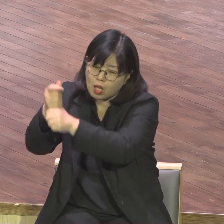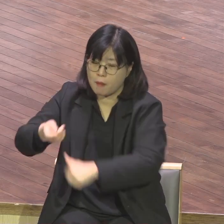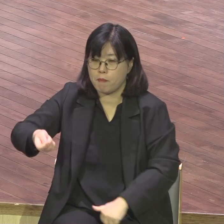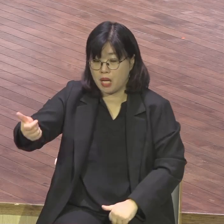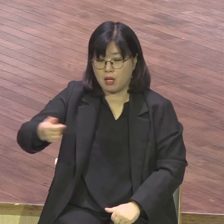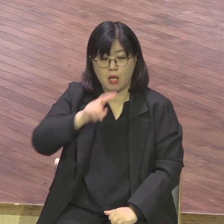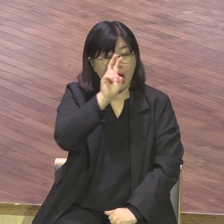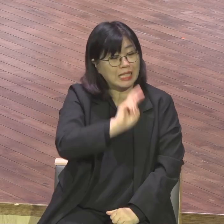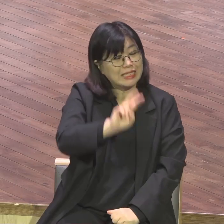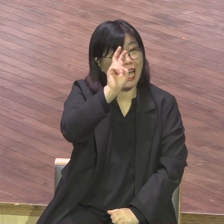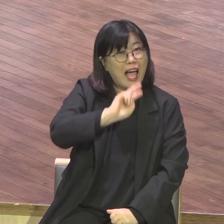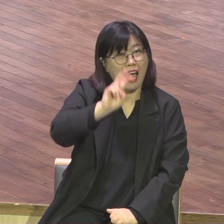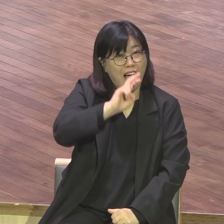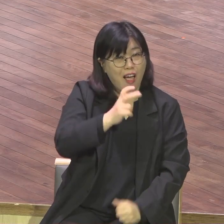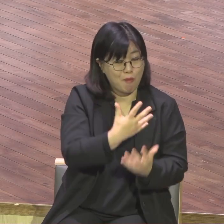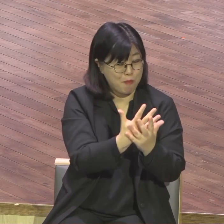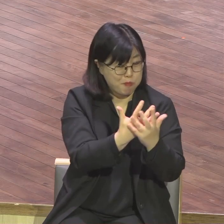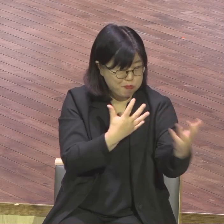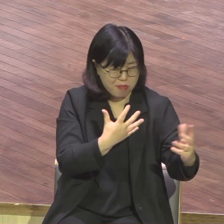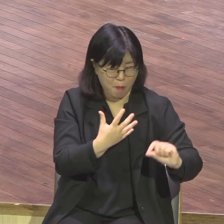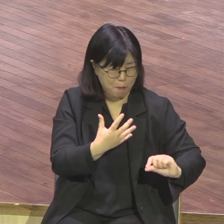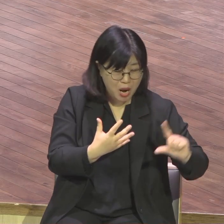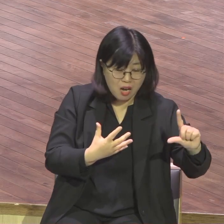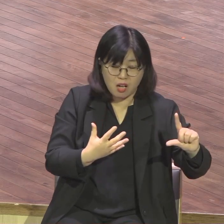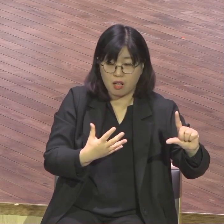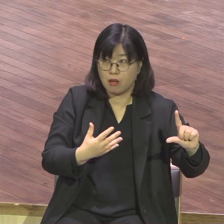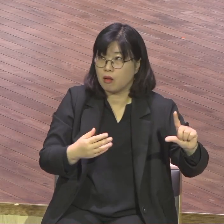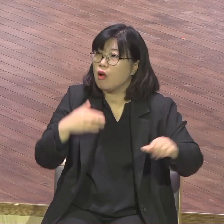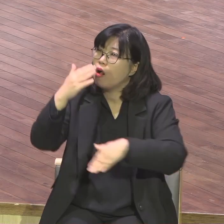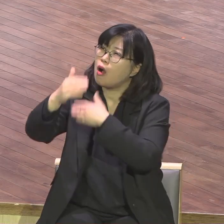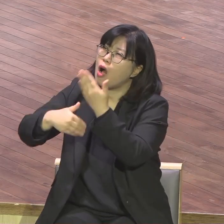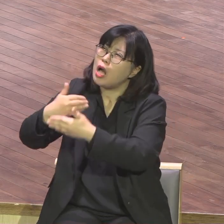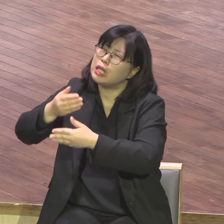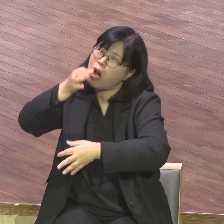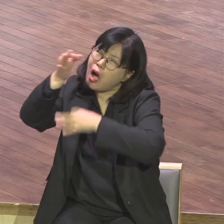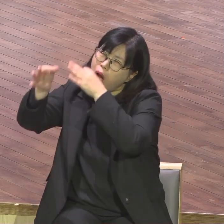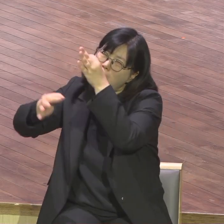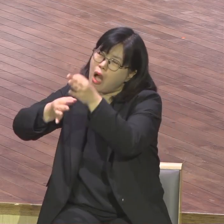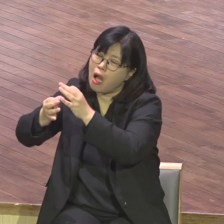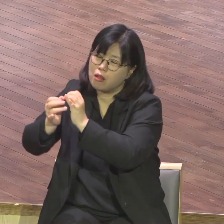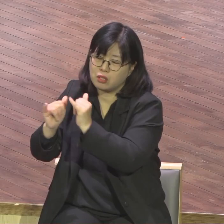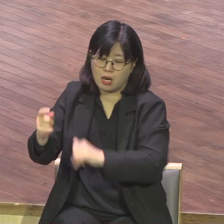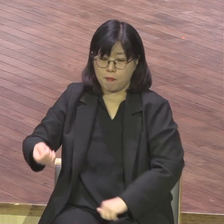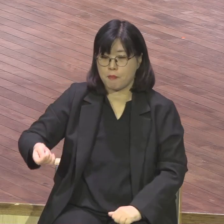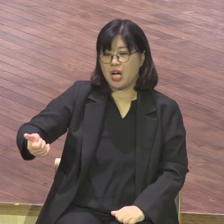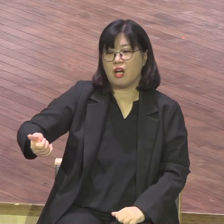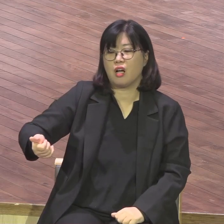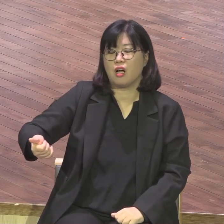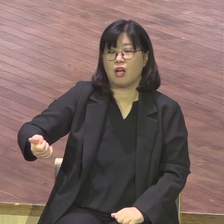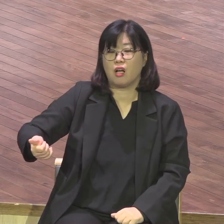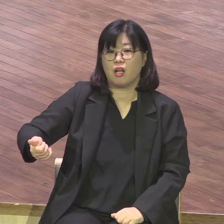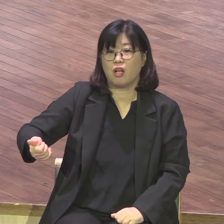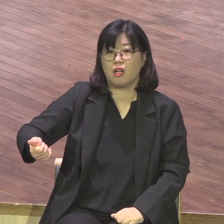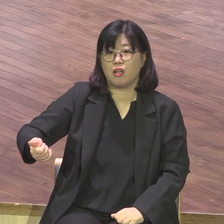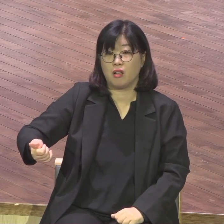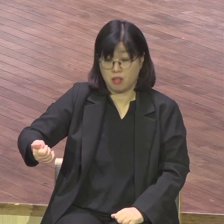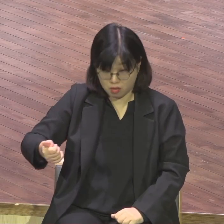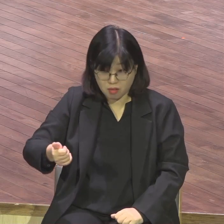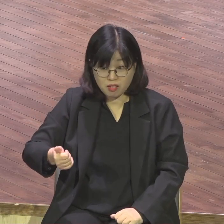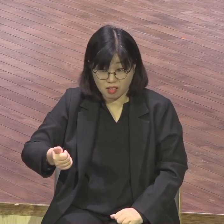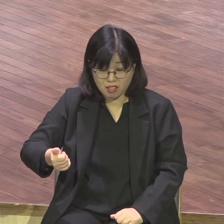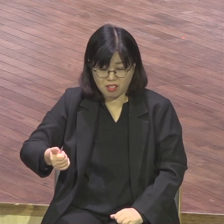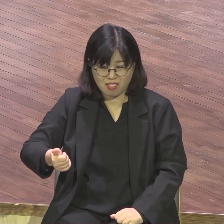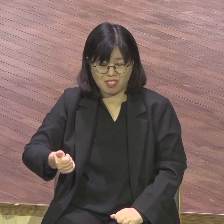없다. 역동적인 신앙생활의 두 가지 필수 요소는 비전과 열정이다. 그런데 이 둘은